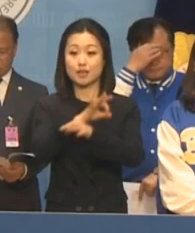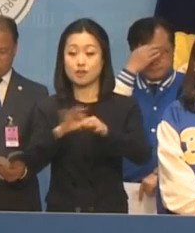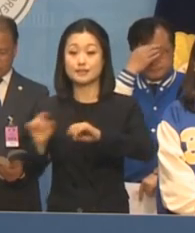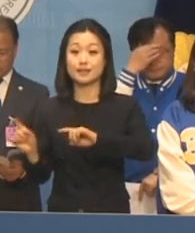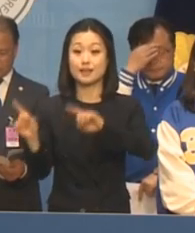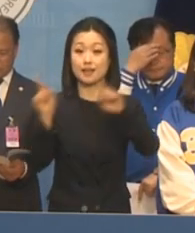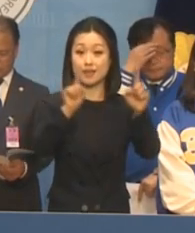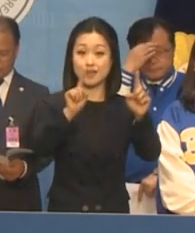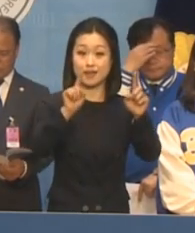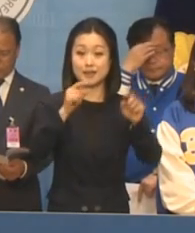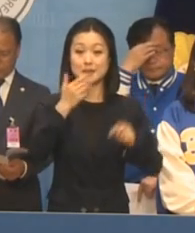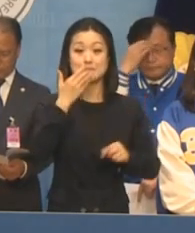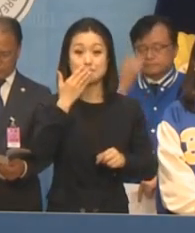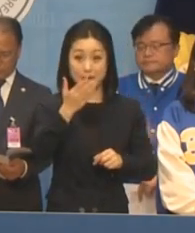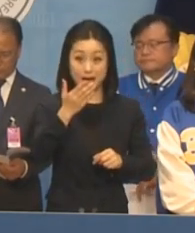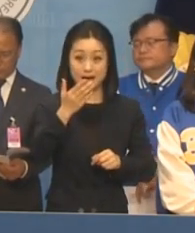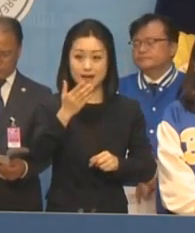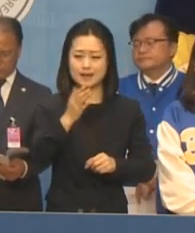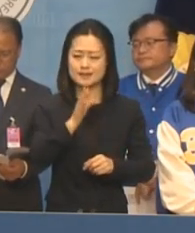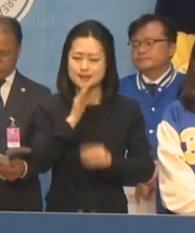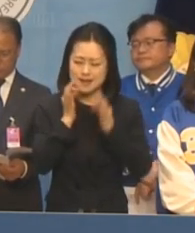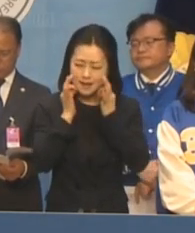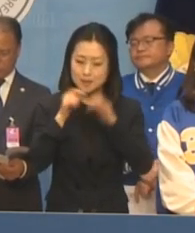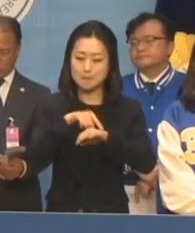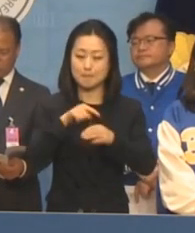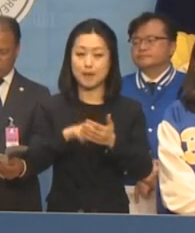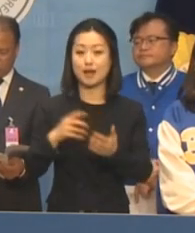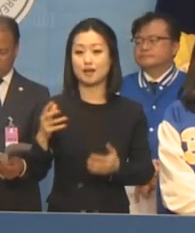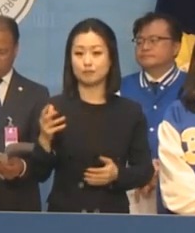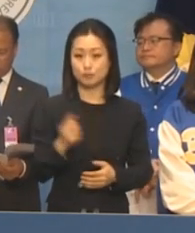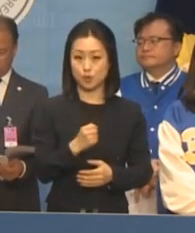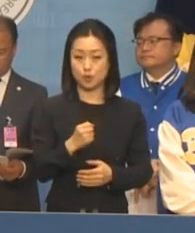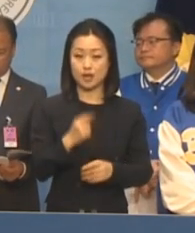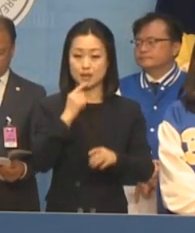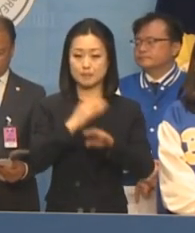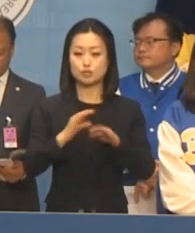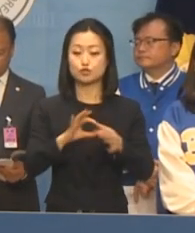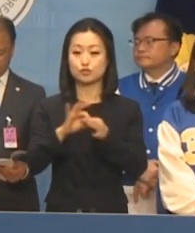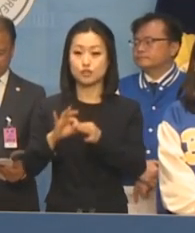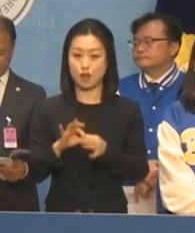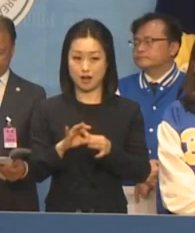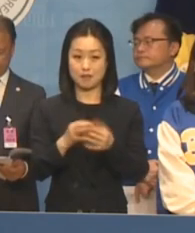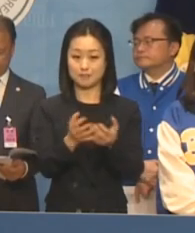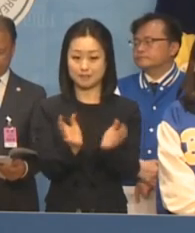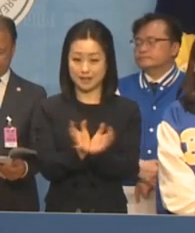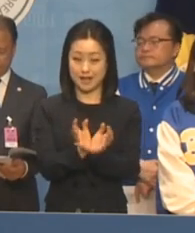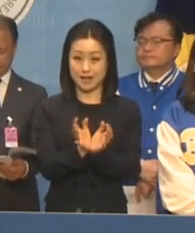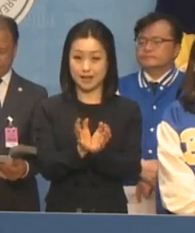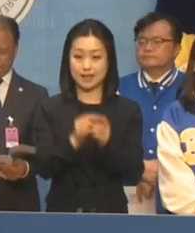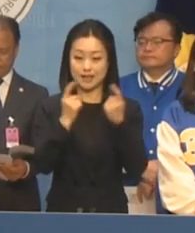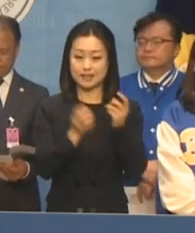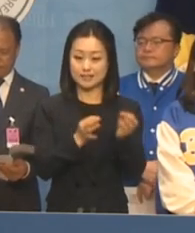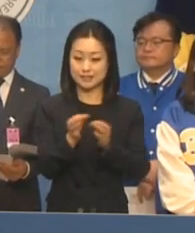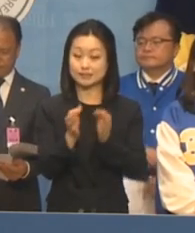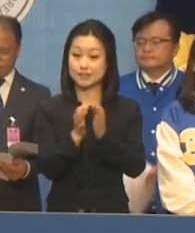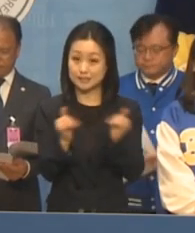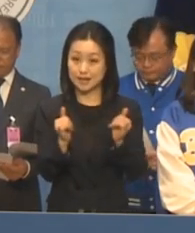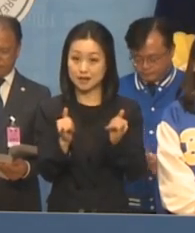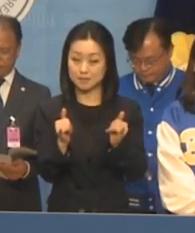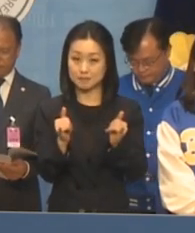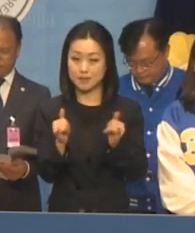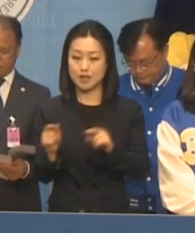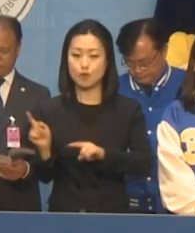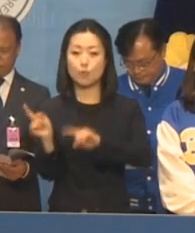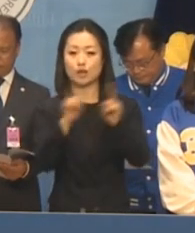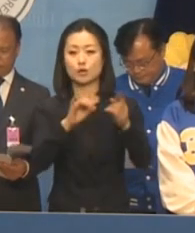경제가 회복된다는 간절한 마음으로 더불어민주 연합의 소상공인 자영업 활성화